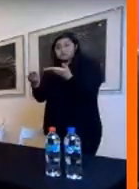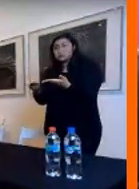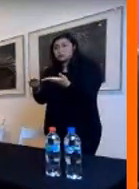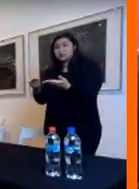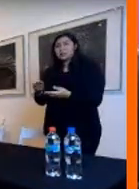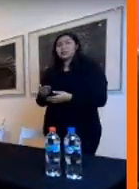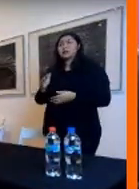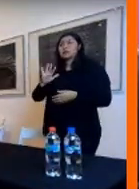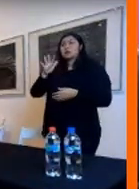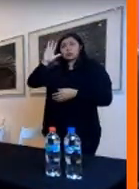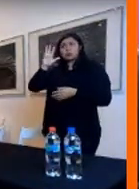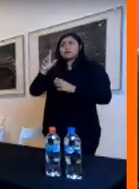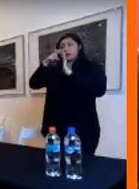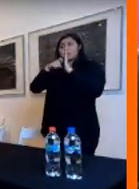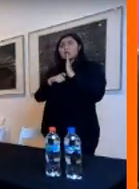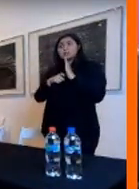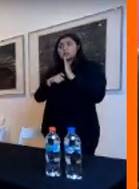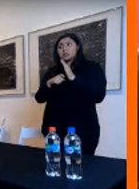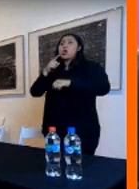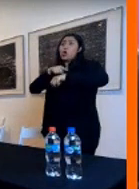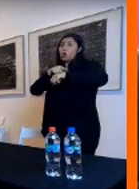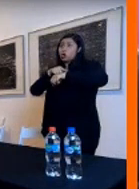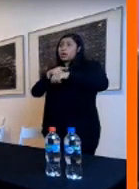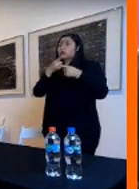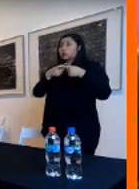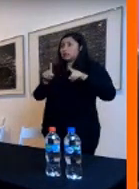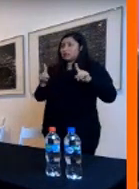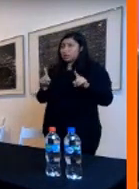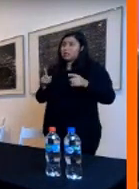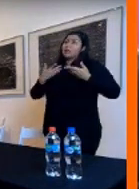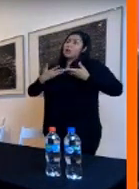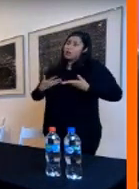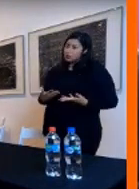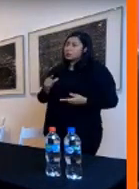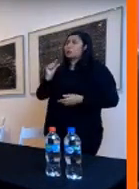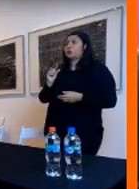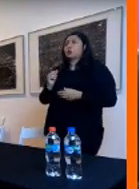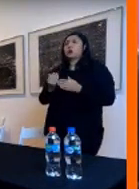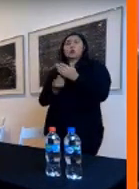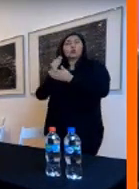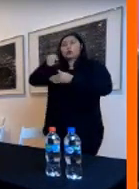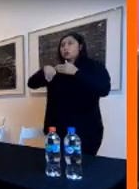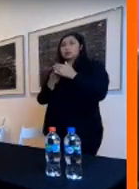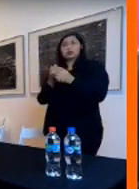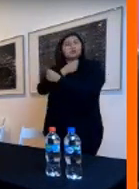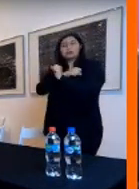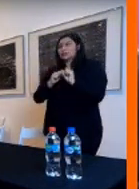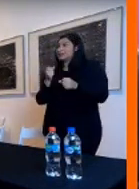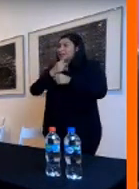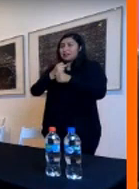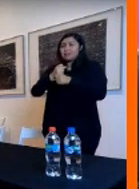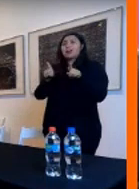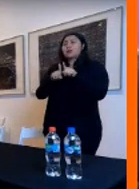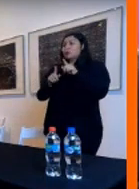Claro, y obviamente con horarios agotados, porque ellos se cansan un poquito más, porque pueden tener todo el día trabajando con los días más jóvenes, pero les